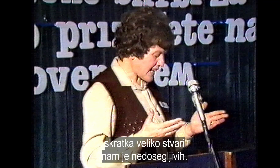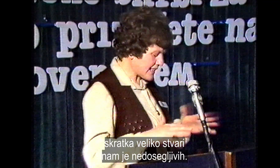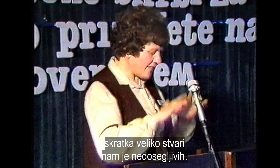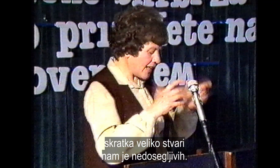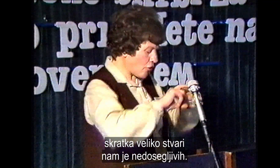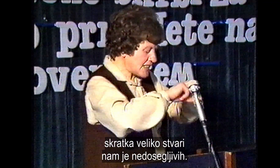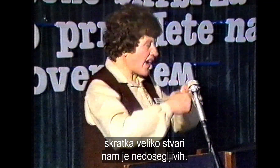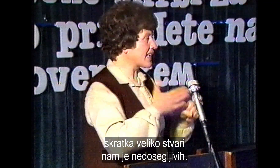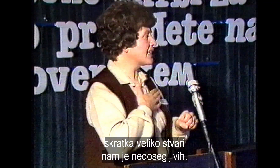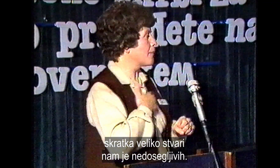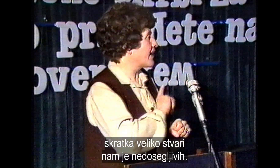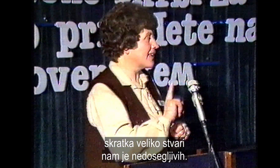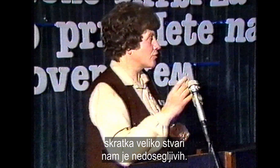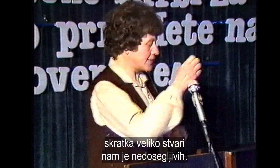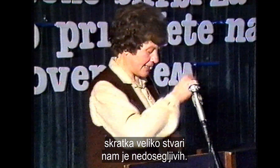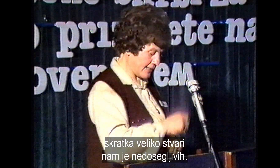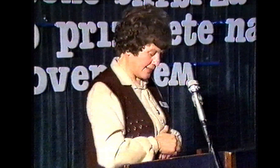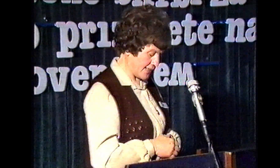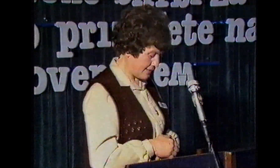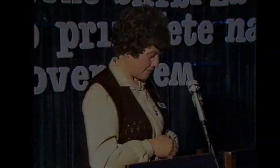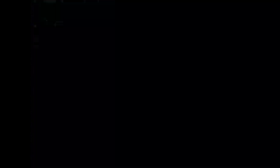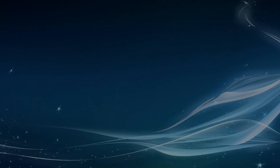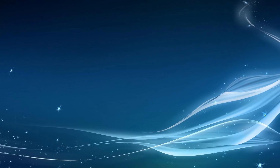Skratka, veliko stvari nam je nedosegljivih.